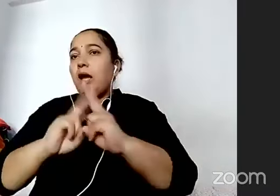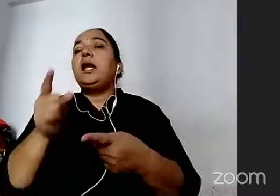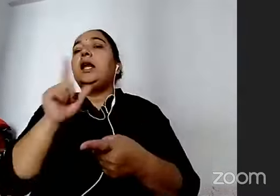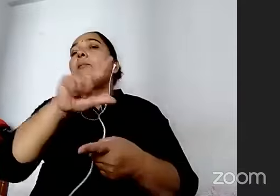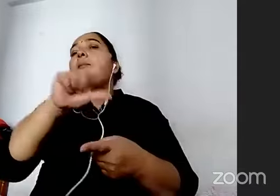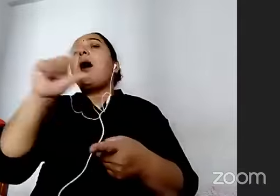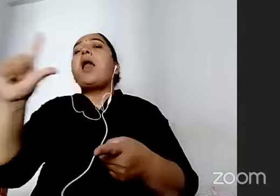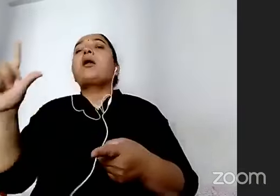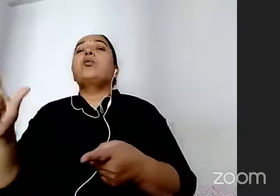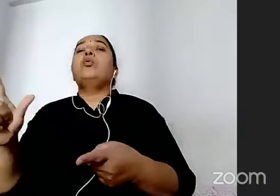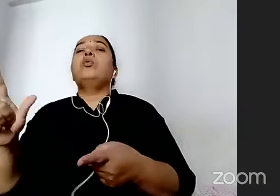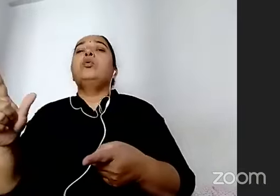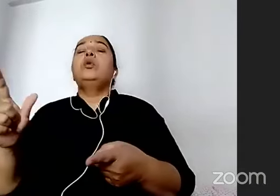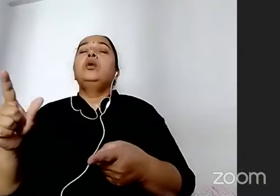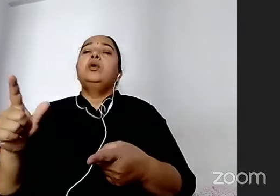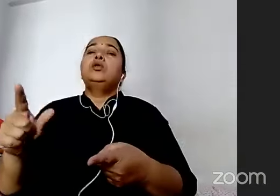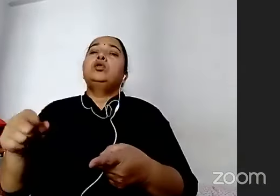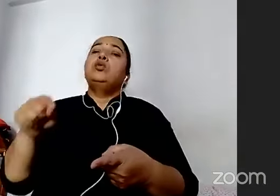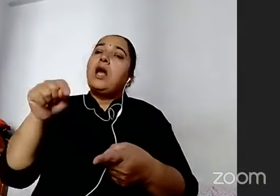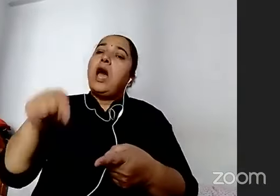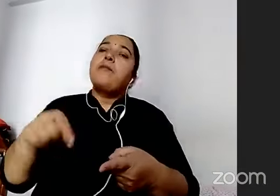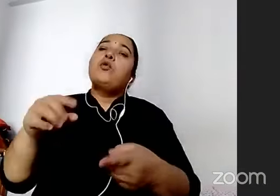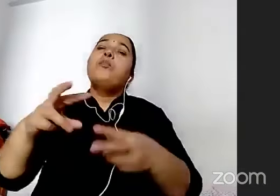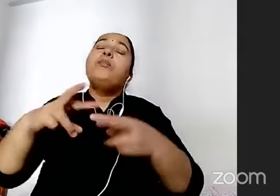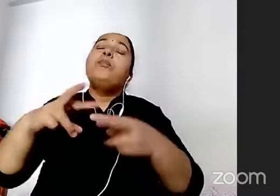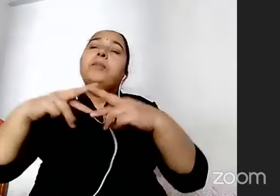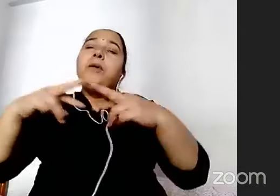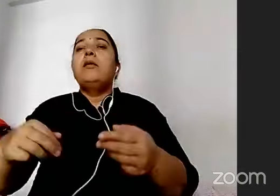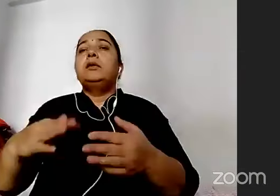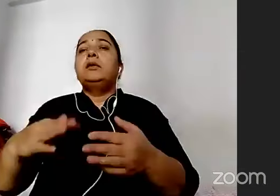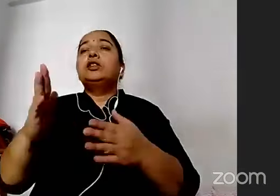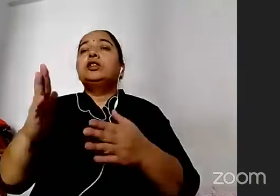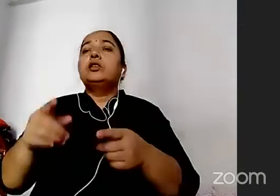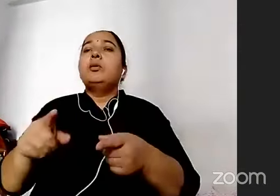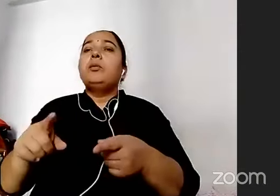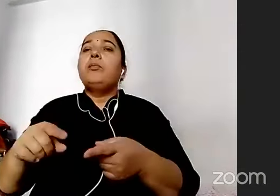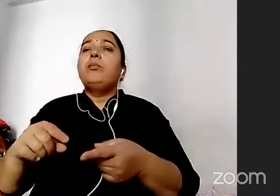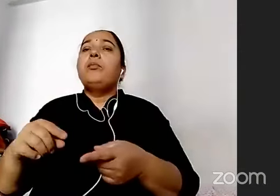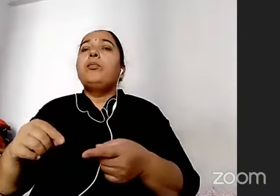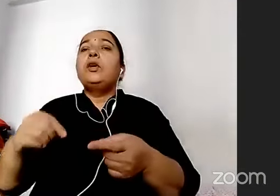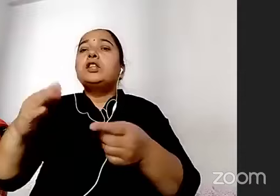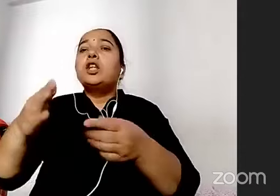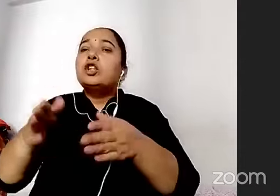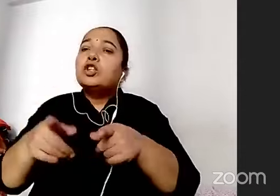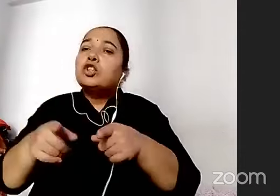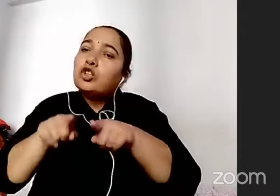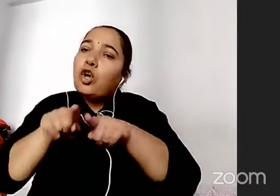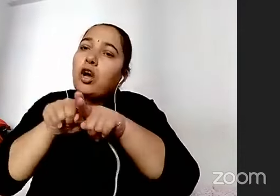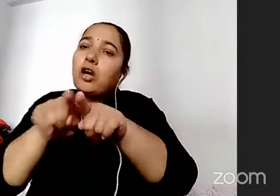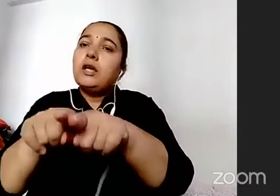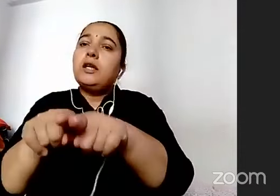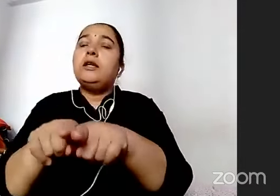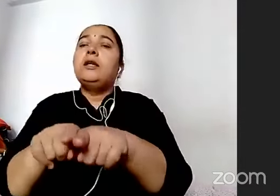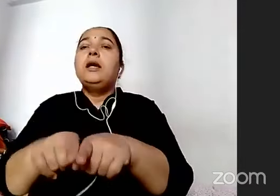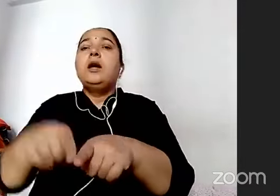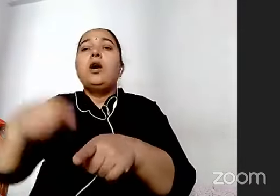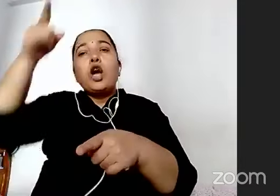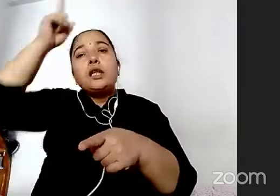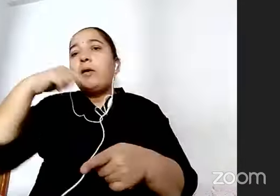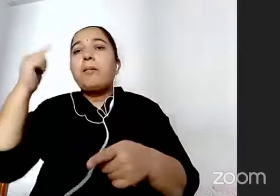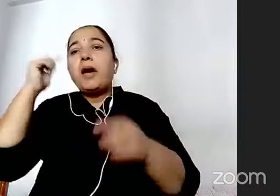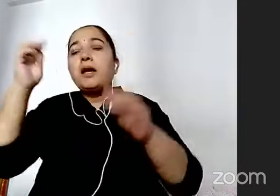त्यो डाइभर्सिटी सँगसँगै चाहिँ हिस्टोरिकली रूपमा, ऐतिहासिक रूपमा, संरचनागत रूपमा चाहिँ पछि